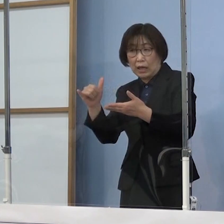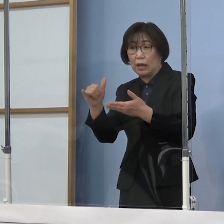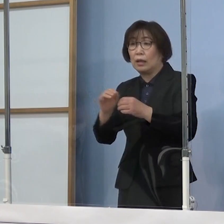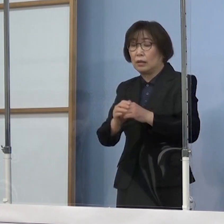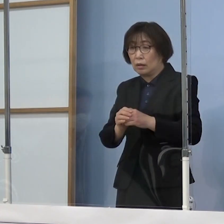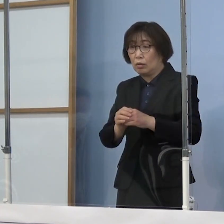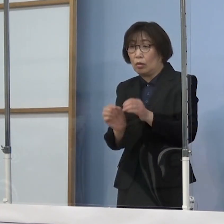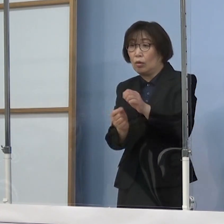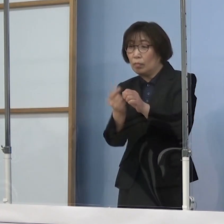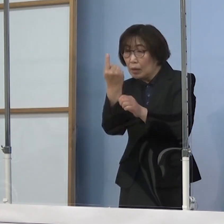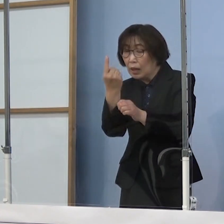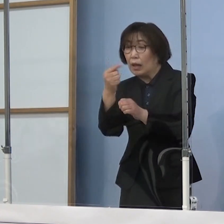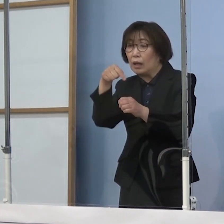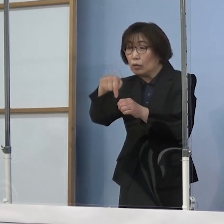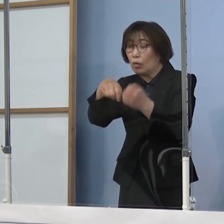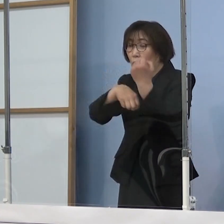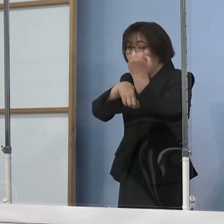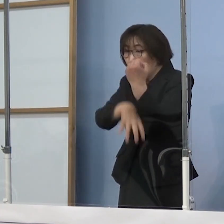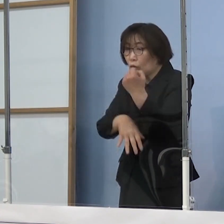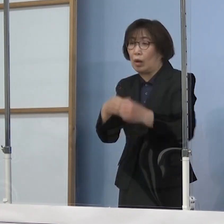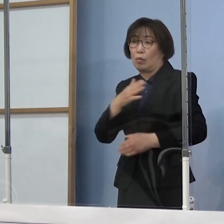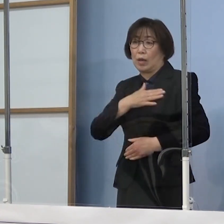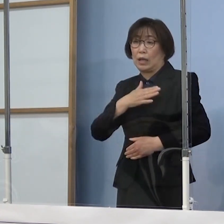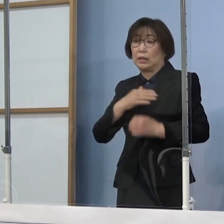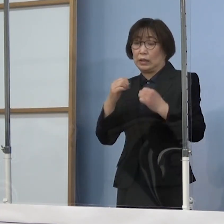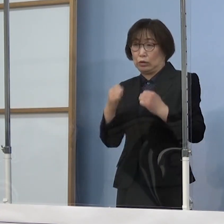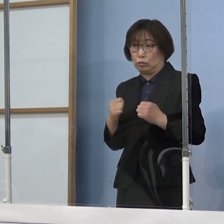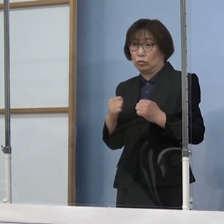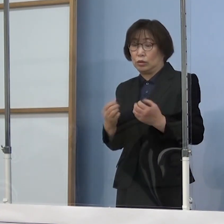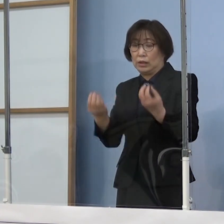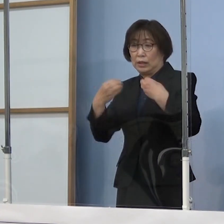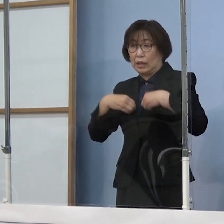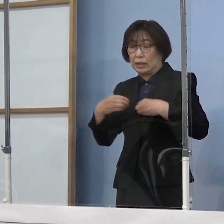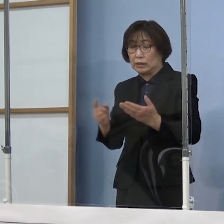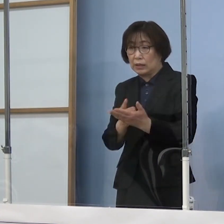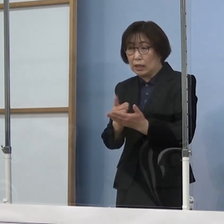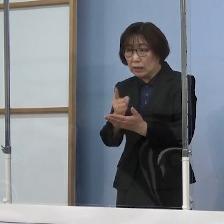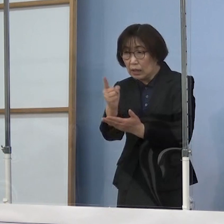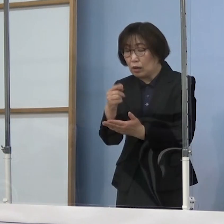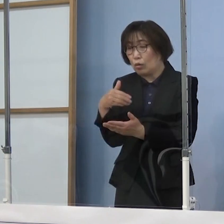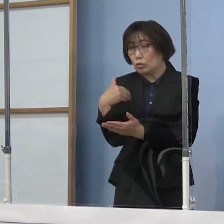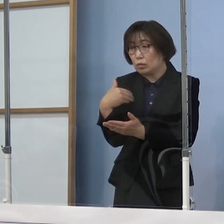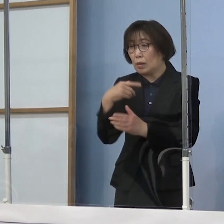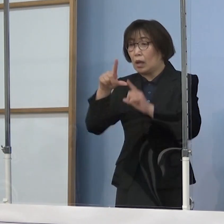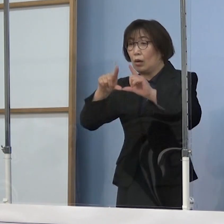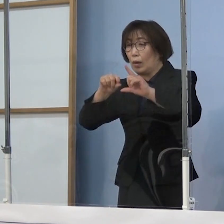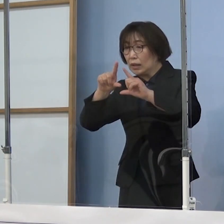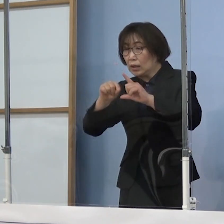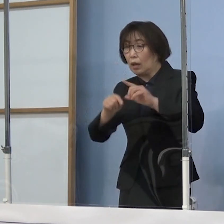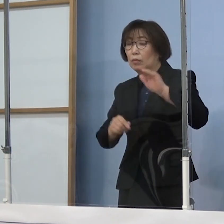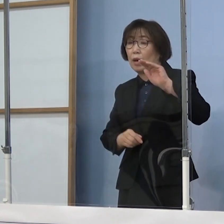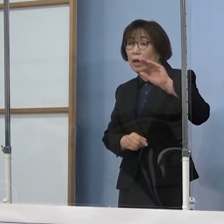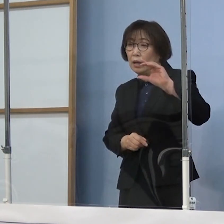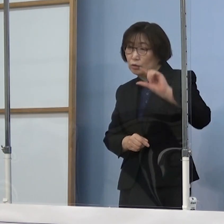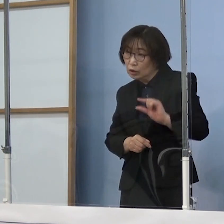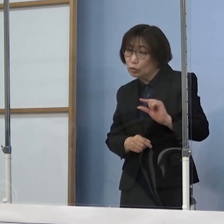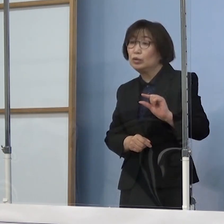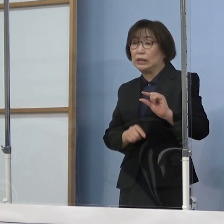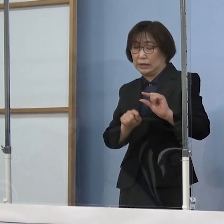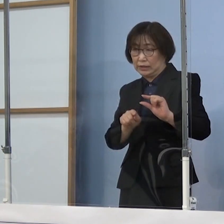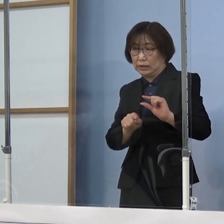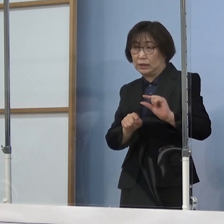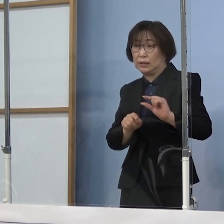っている、つまり感染経路不明割合は低いと、まあ、こうしたお話をいただくととも